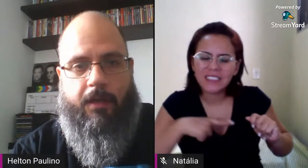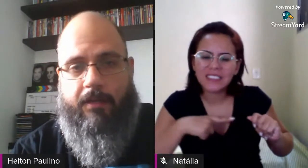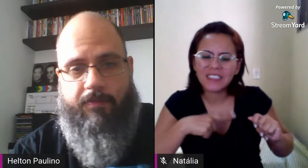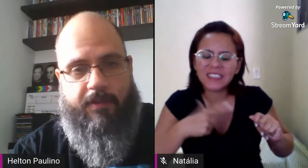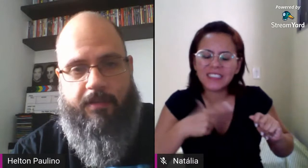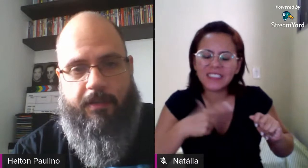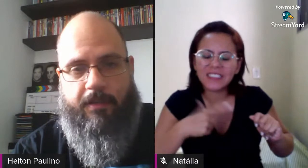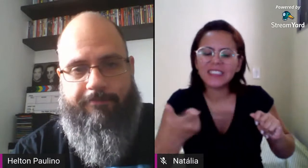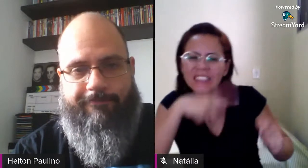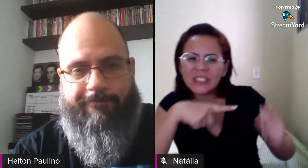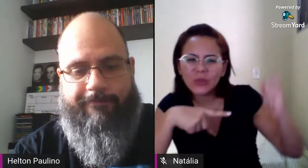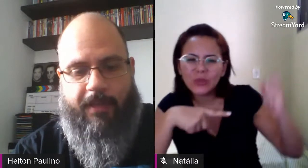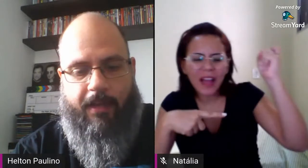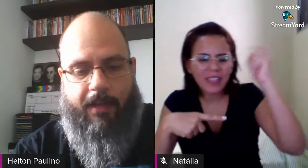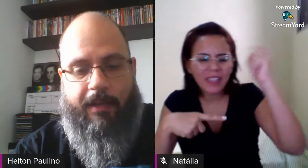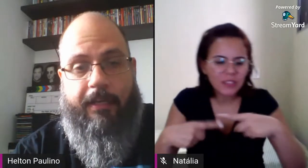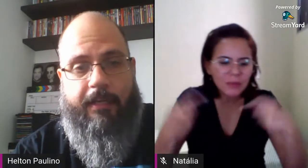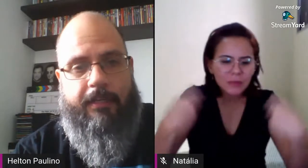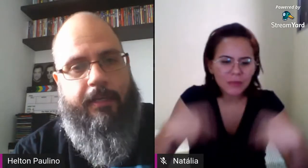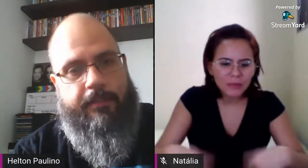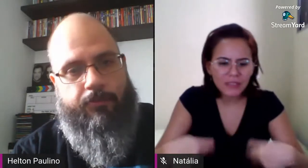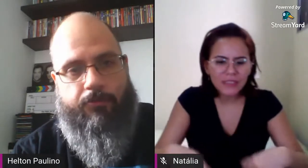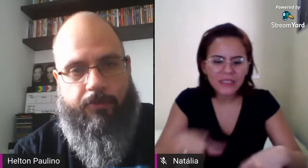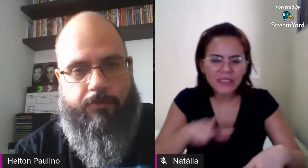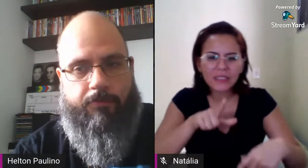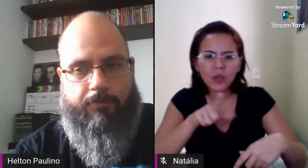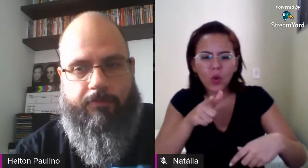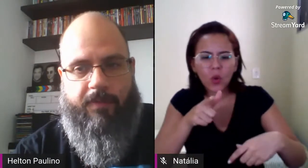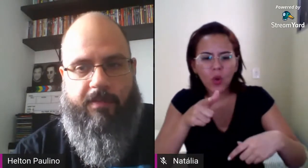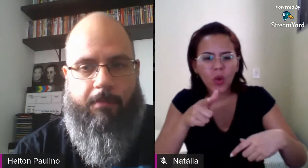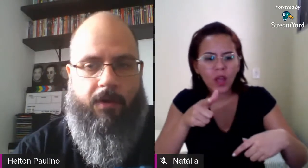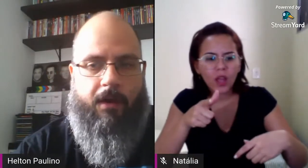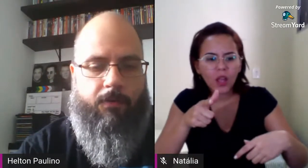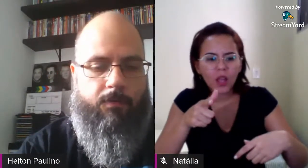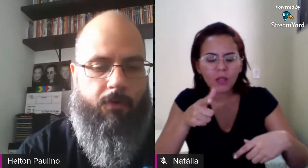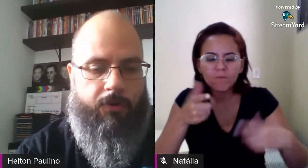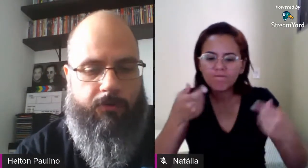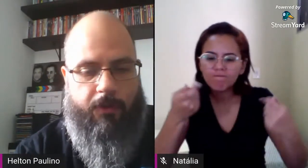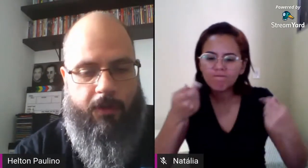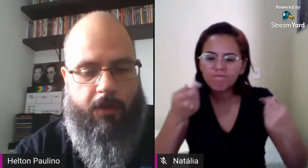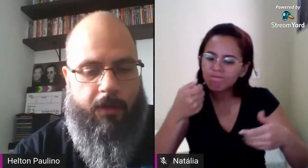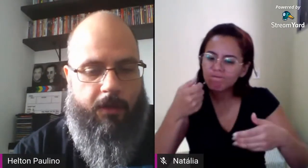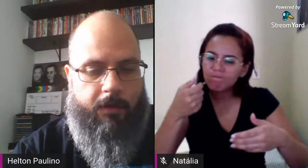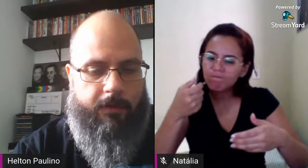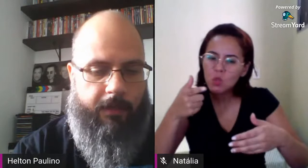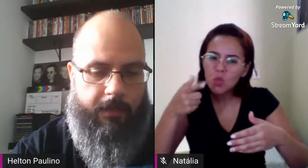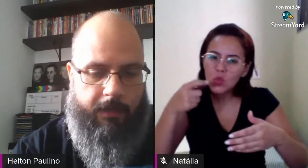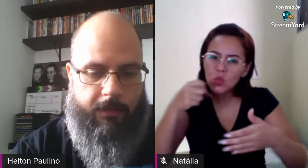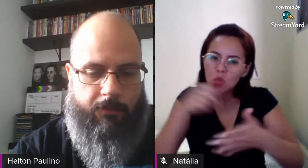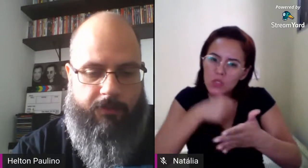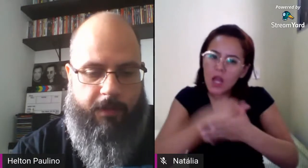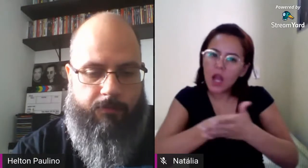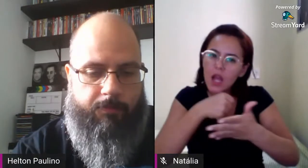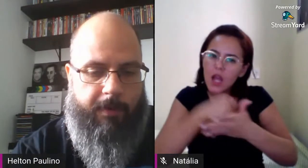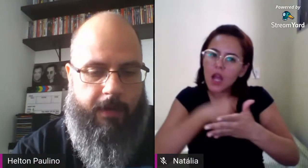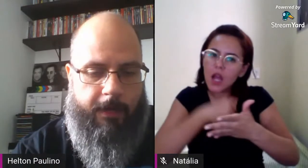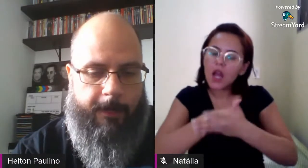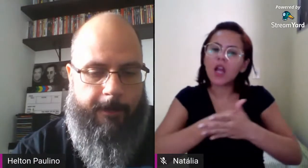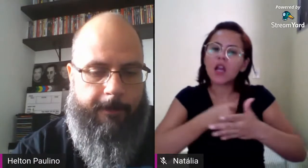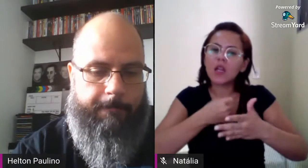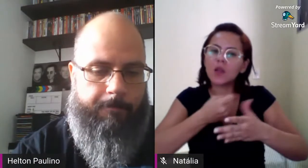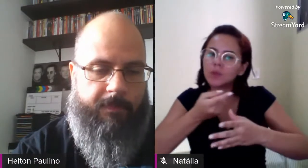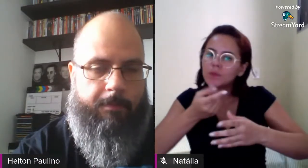E a arte vai ser a liga, né, de tudo isso. Vai ser o modo que nós temos